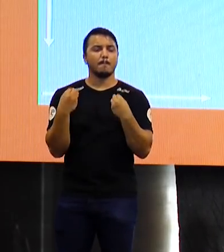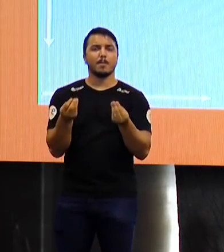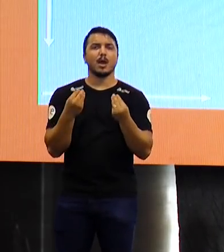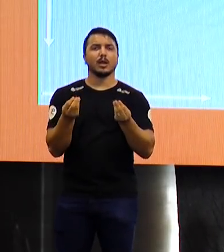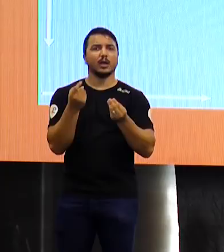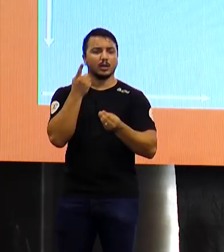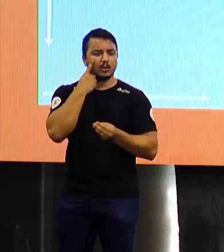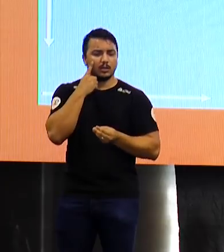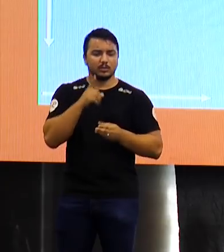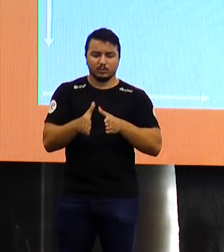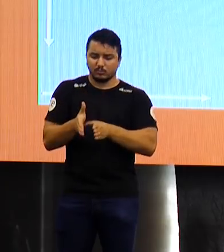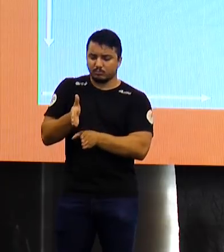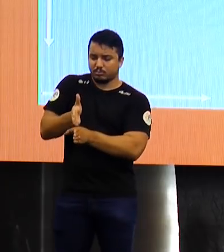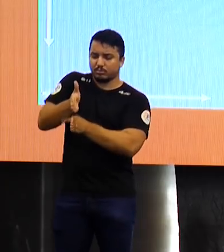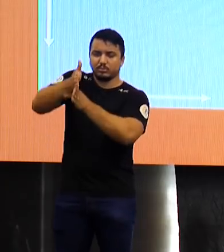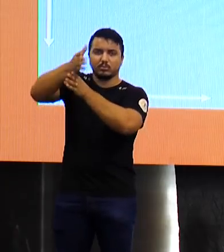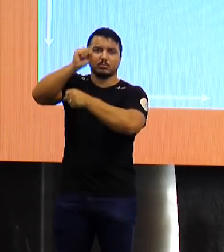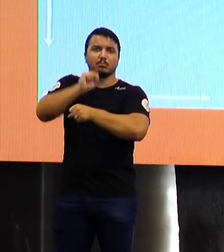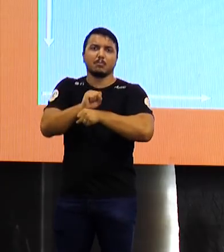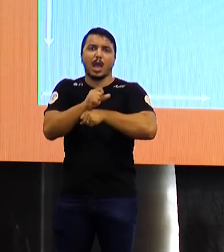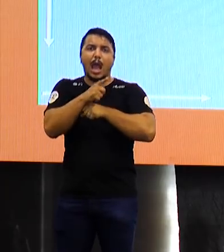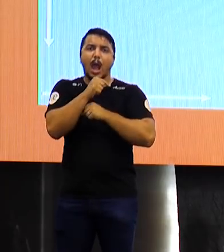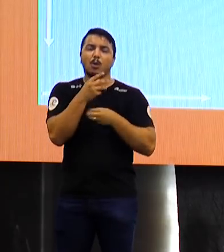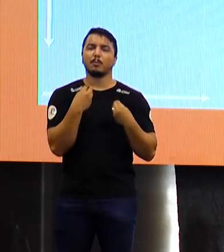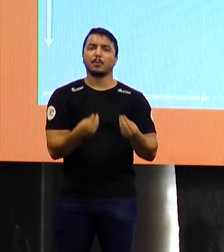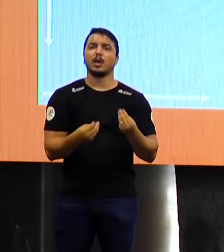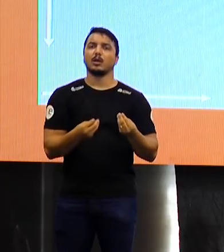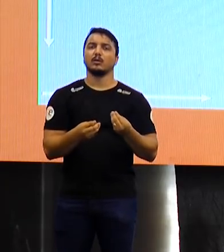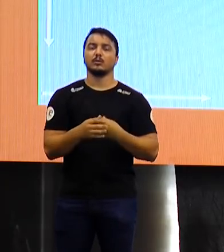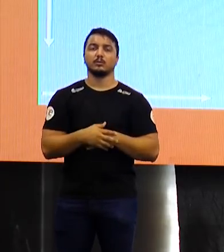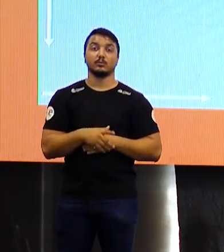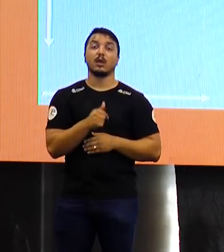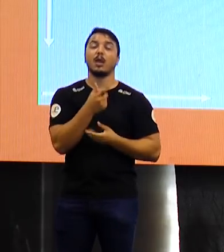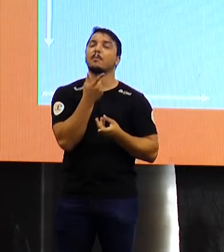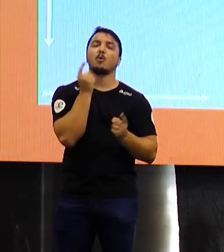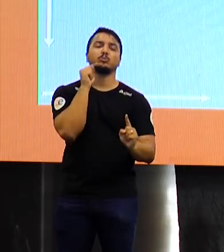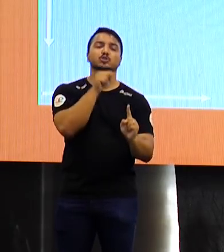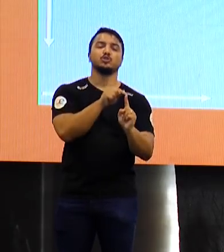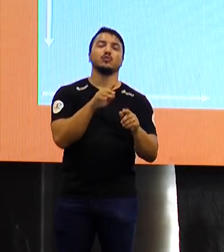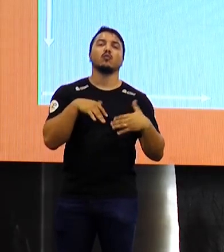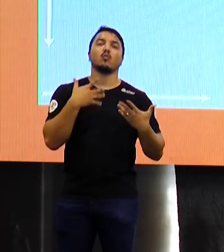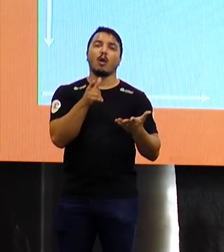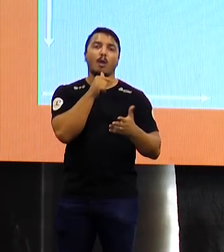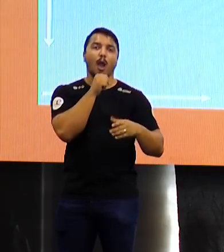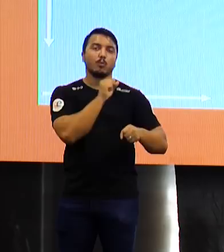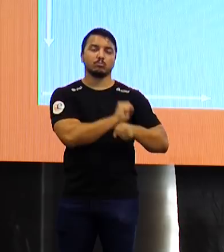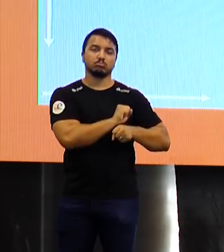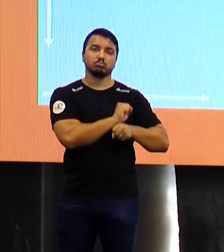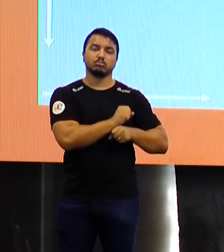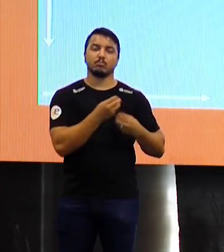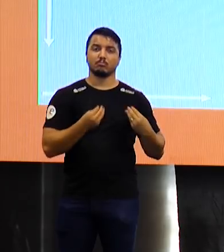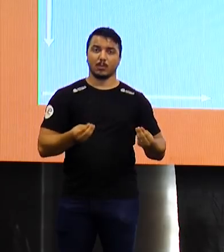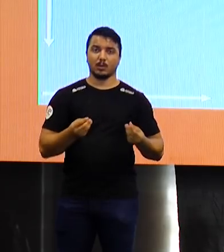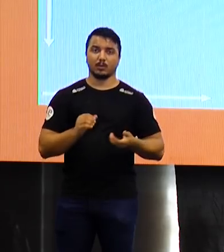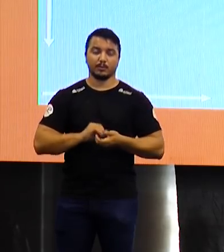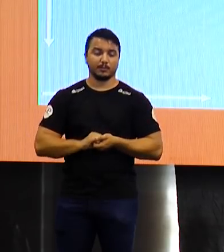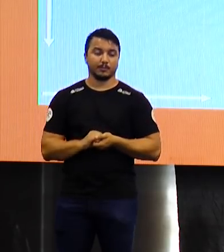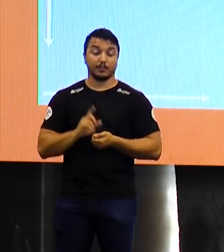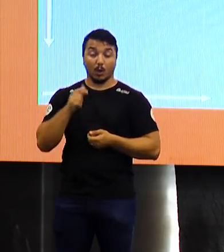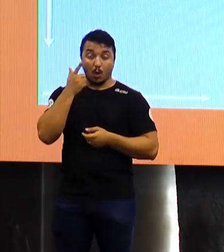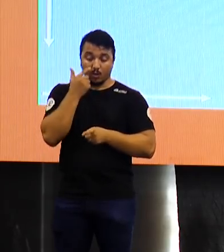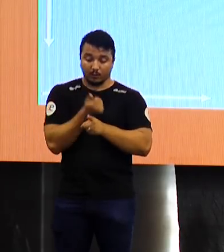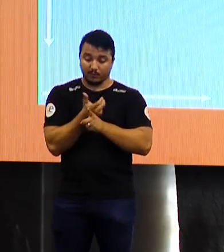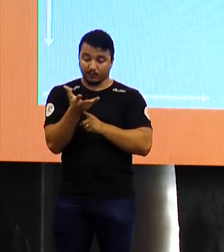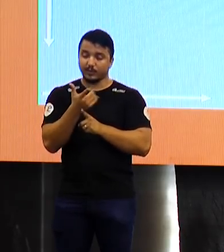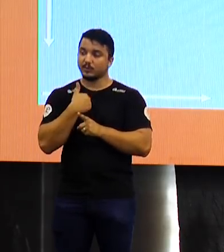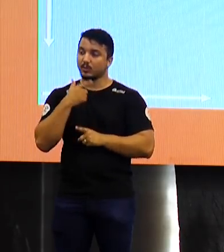então, essa barragem? Bom, a barragem serve para barrar a água, mas com qual objetivo prático? Na